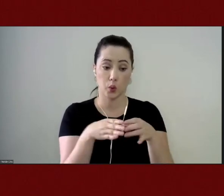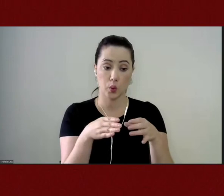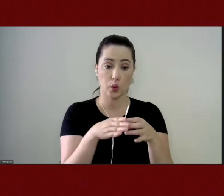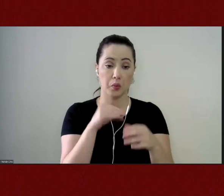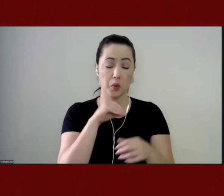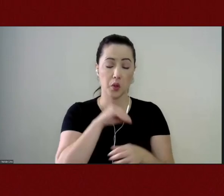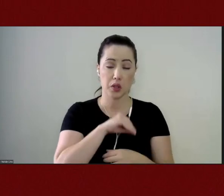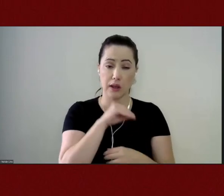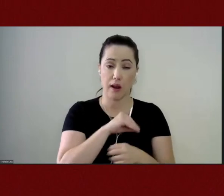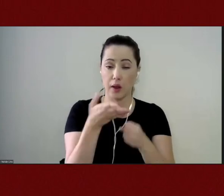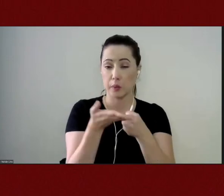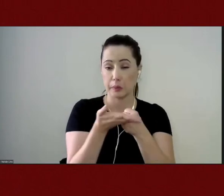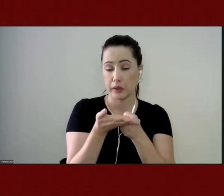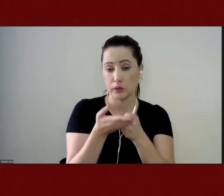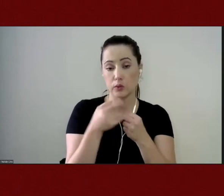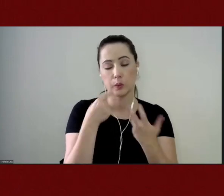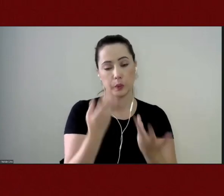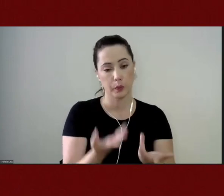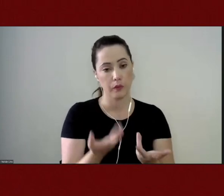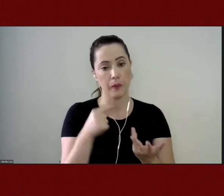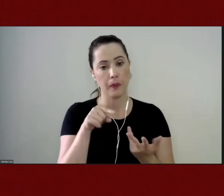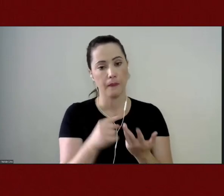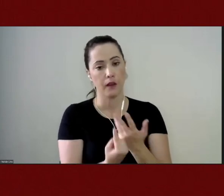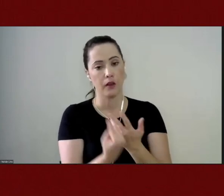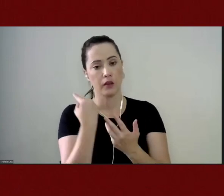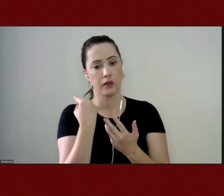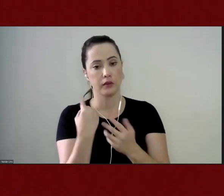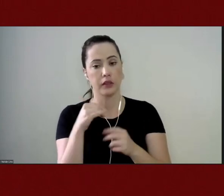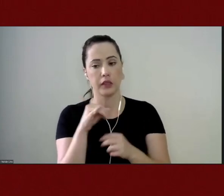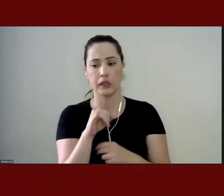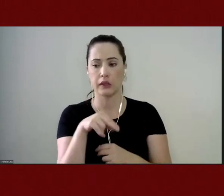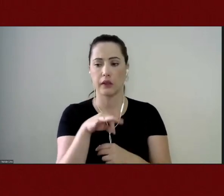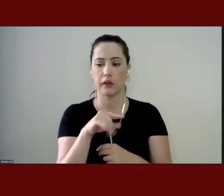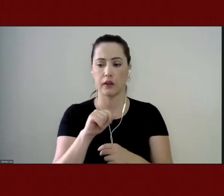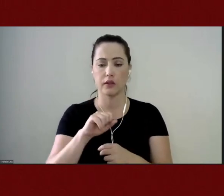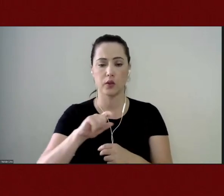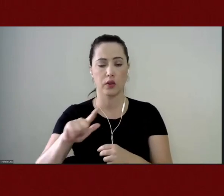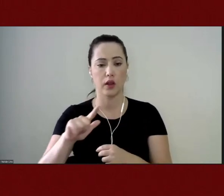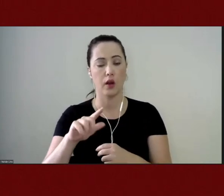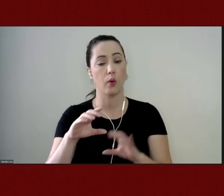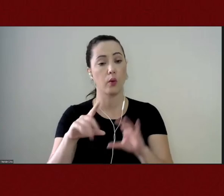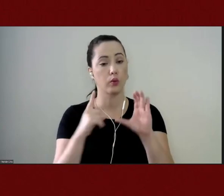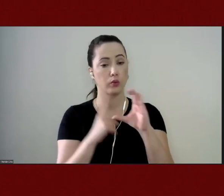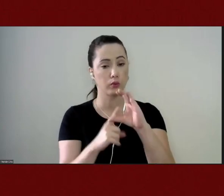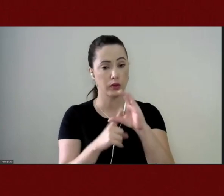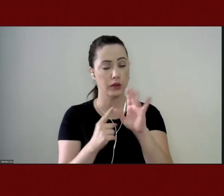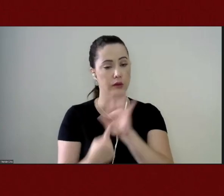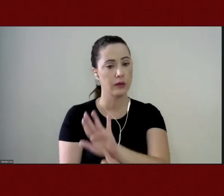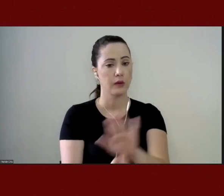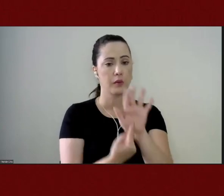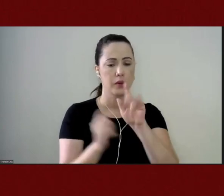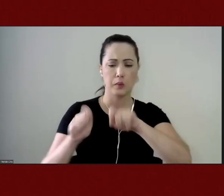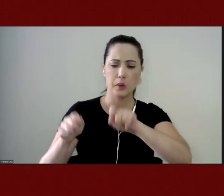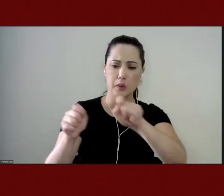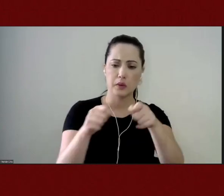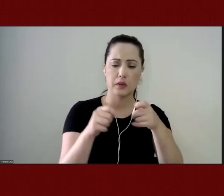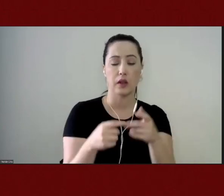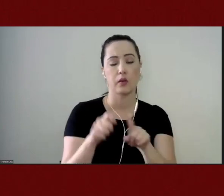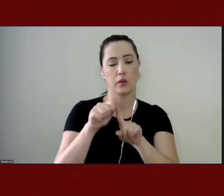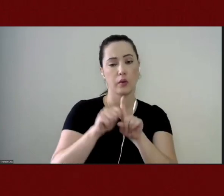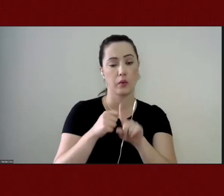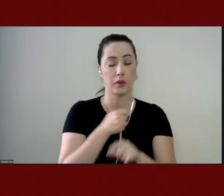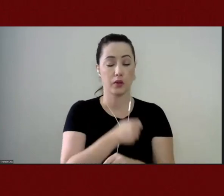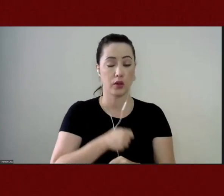A dissolução da Internacional Comunista contribui para reforçar essa determinação. Em agosto de 1943, na Conferência de